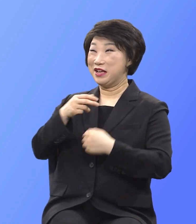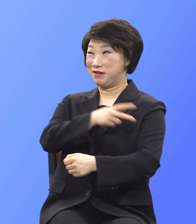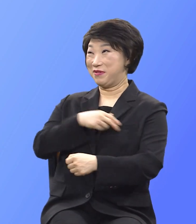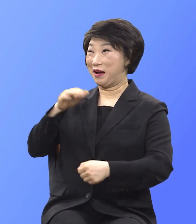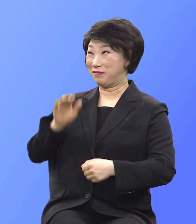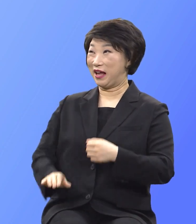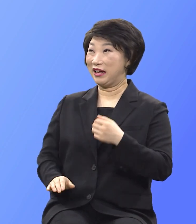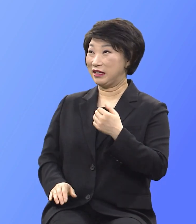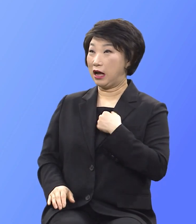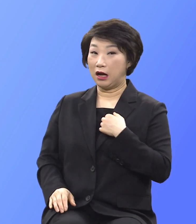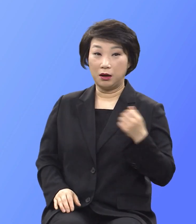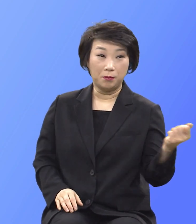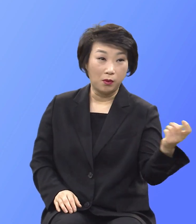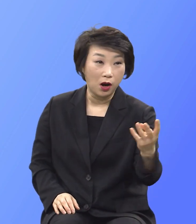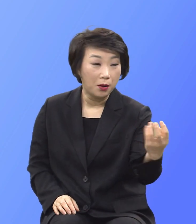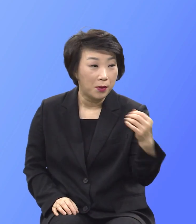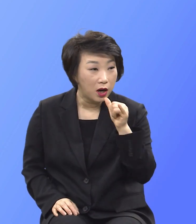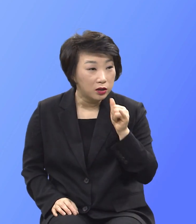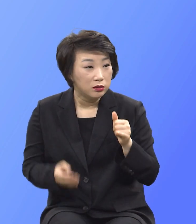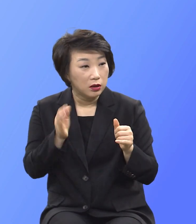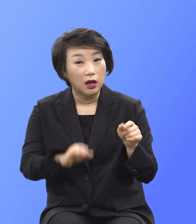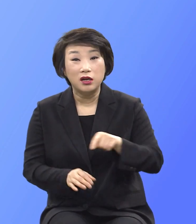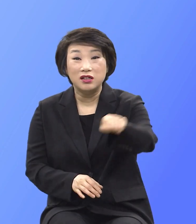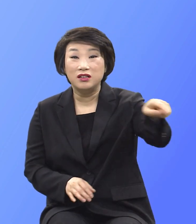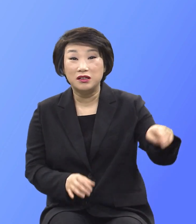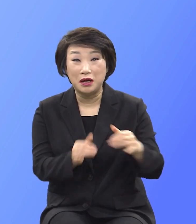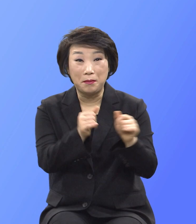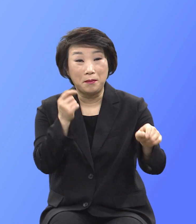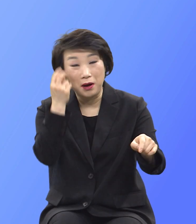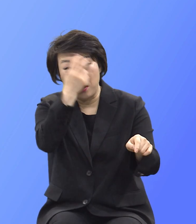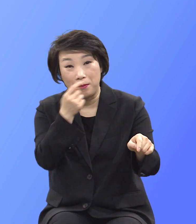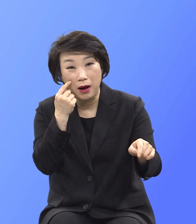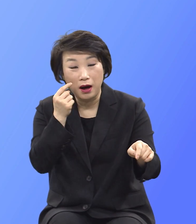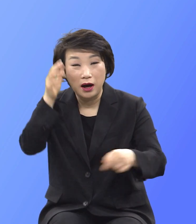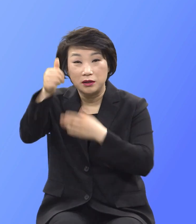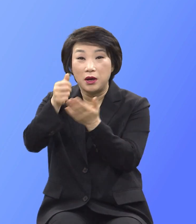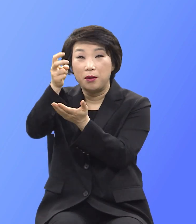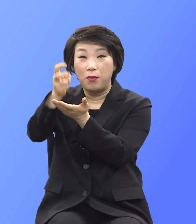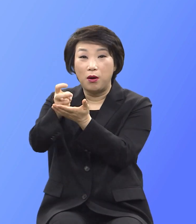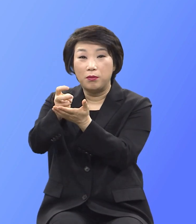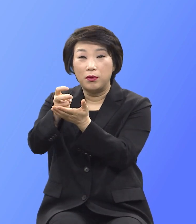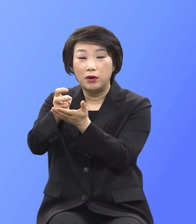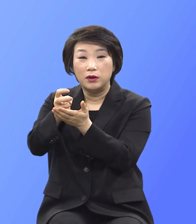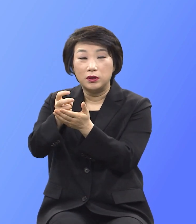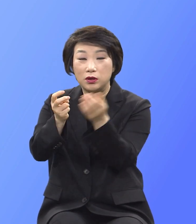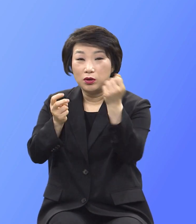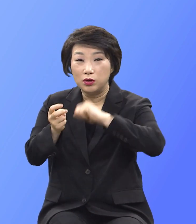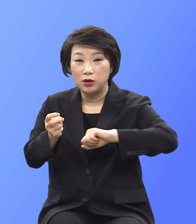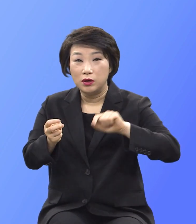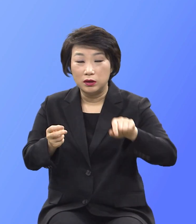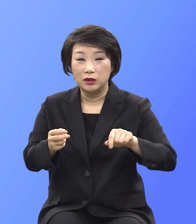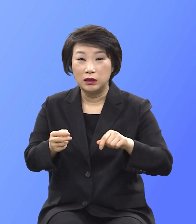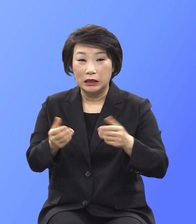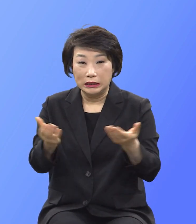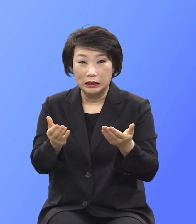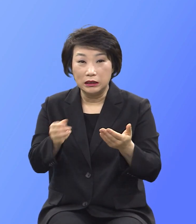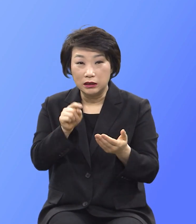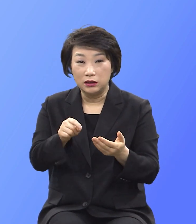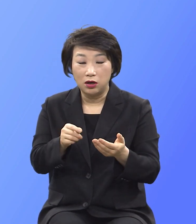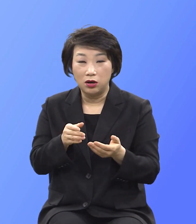집사요 그러지만 여러분 그들이 하나님의 법을 위반하는